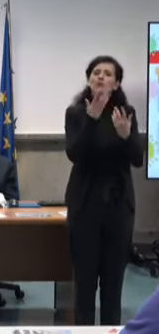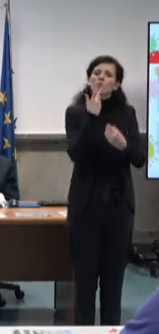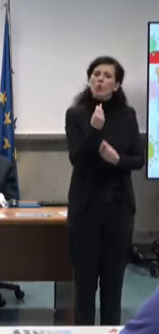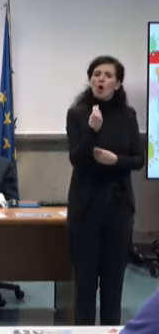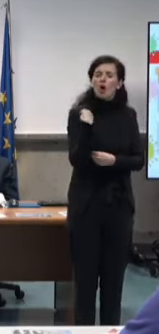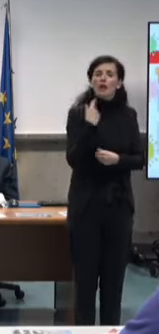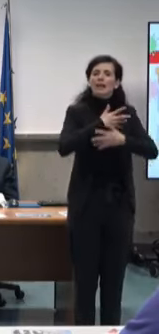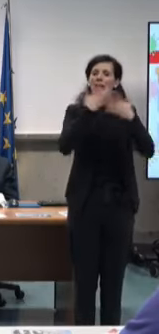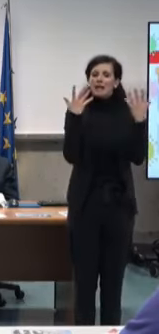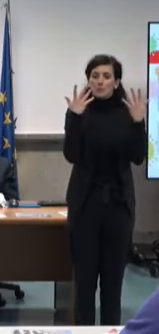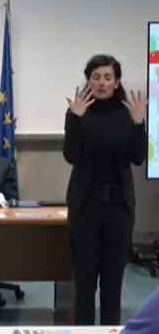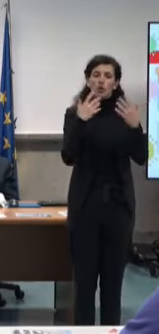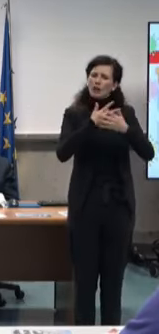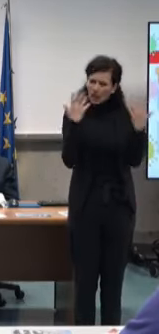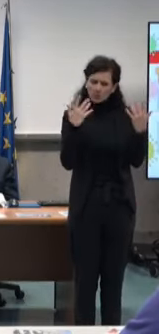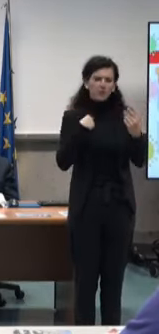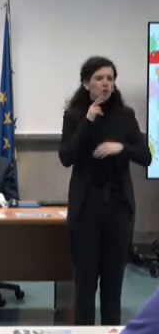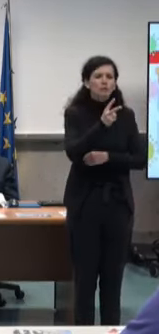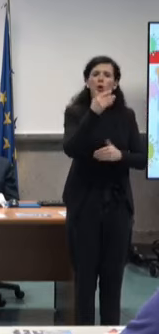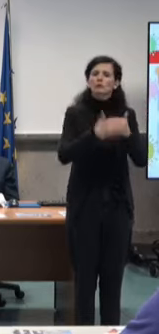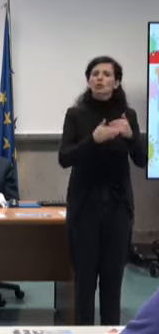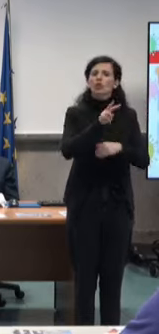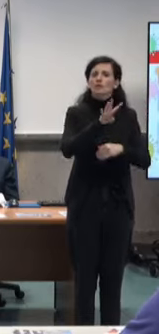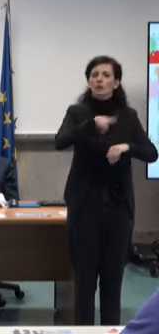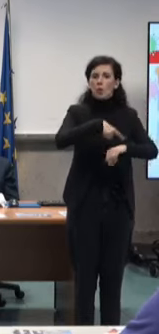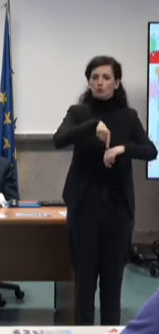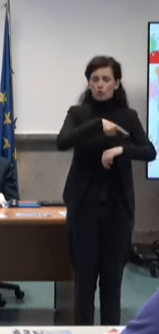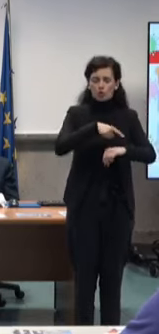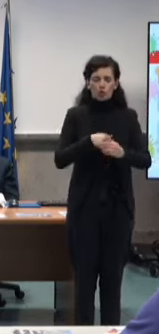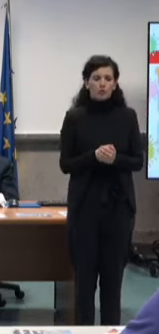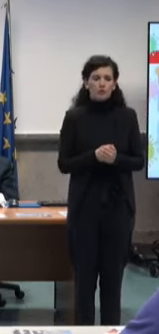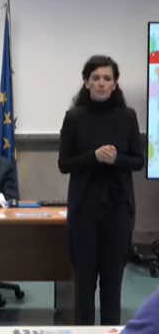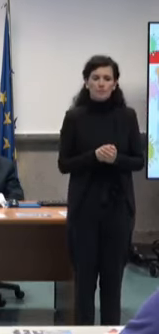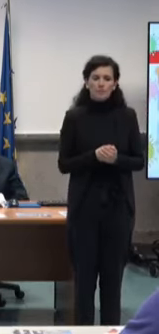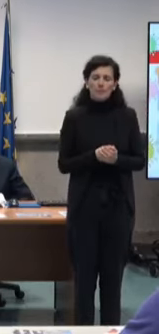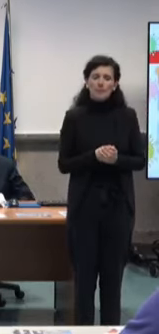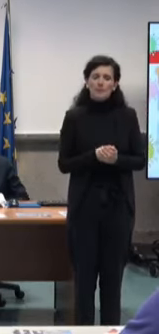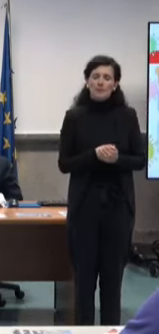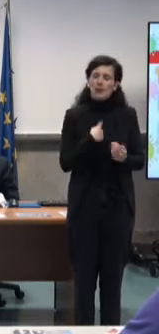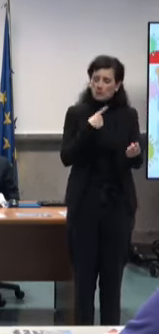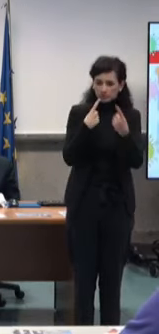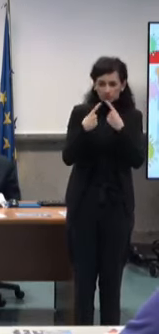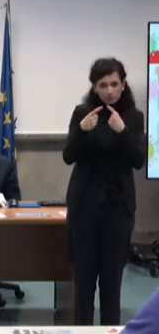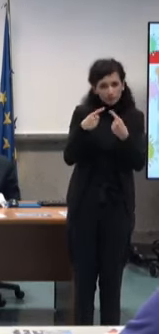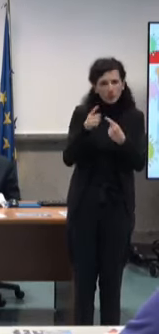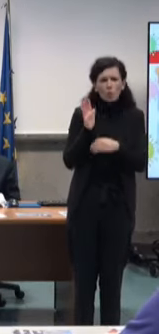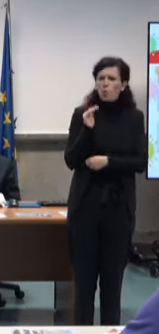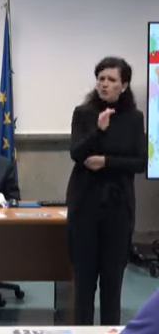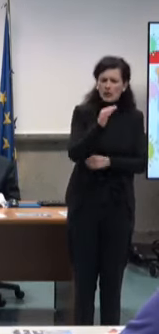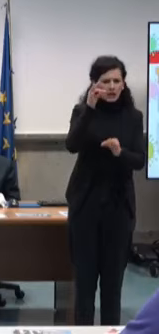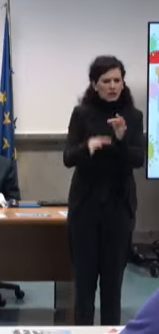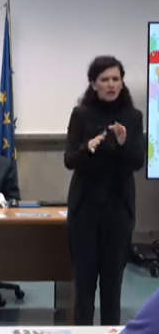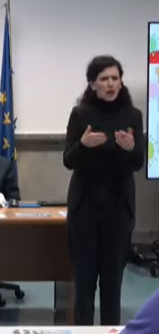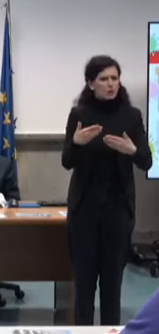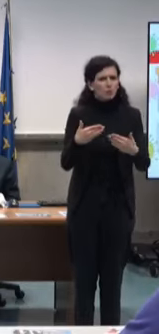risposta l'arco di 24 ore ha avuto un'interlocuzione e da un'interazione quotidiana istantanea